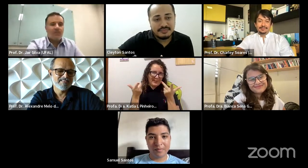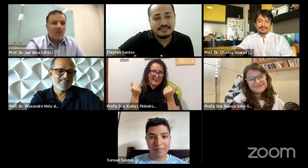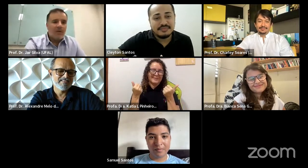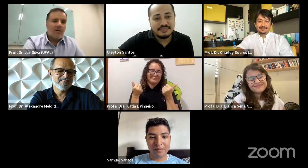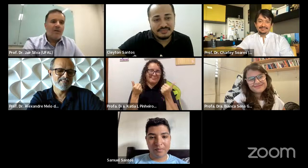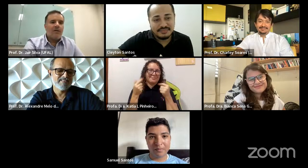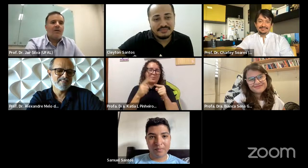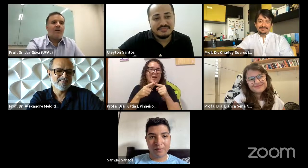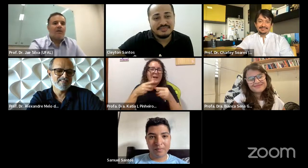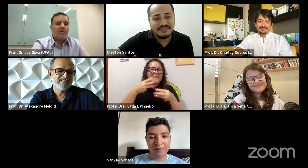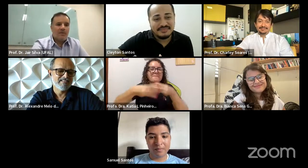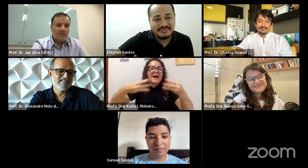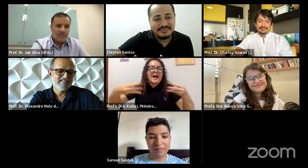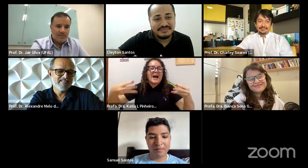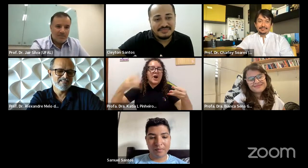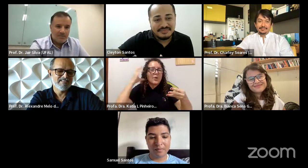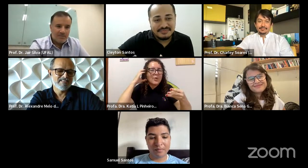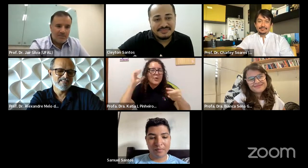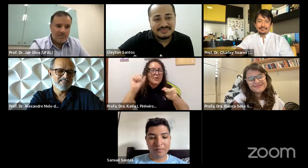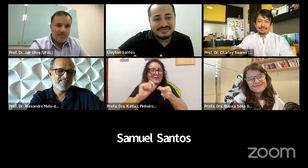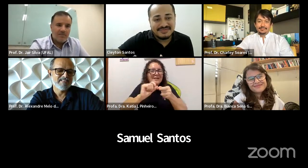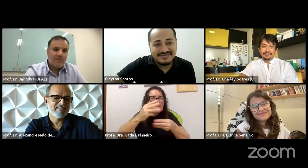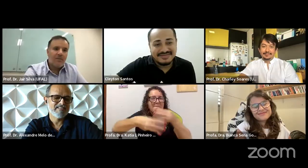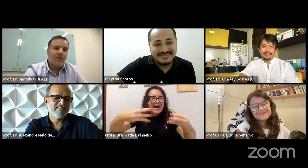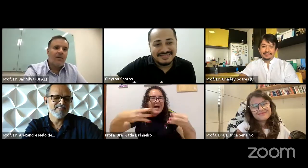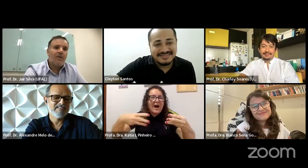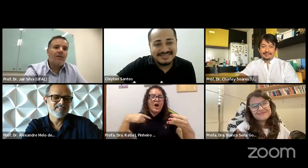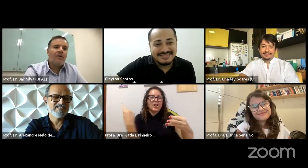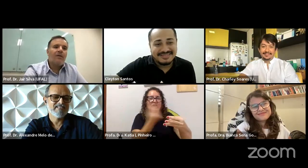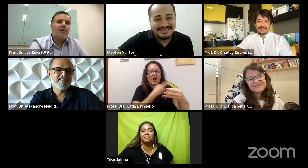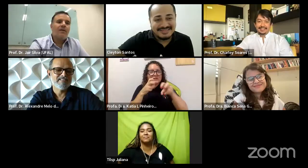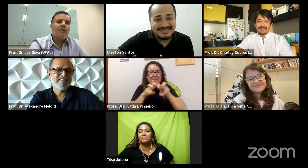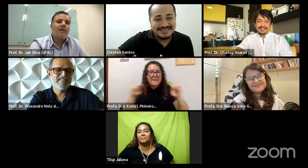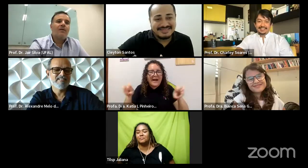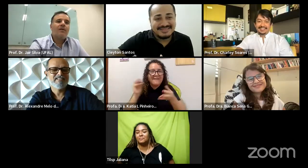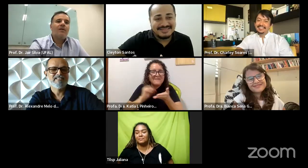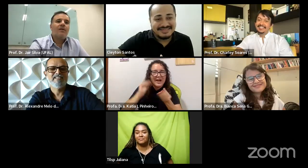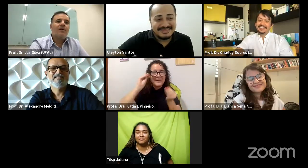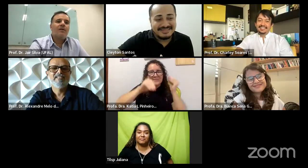Cleiton vai deliberar sobre isso.